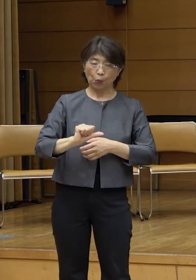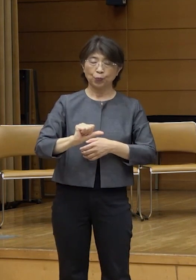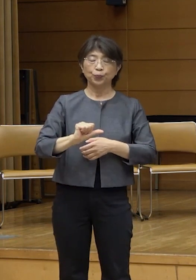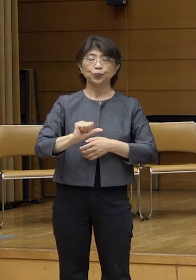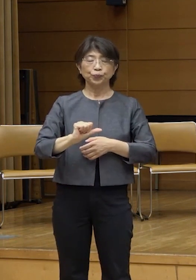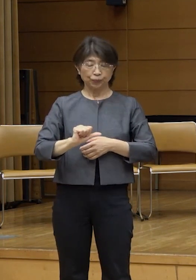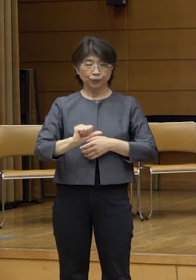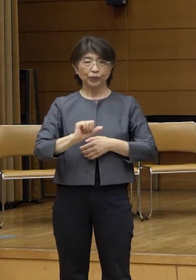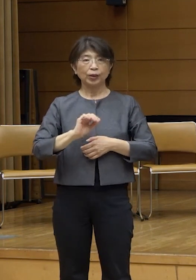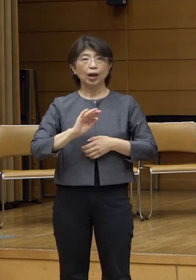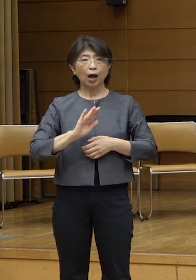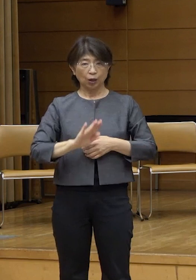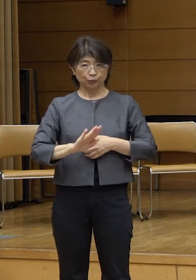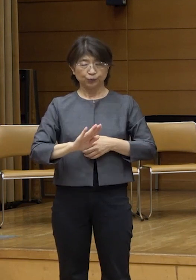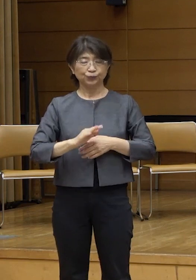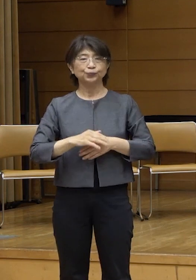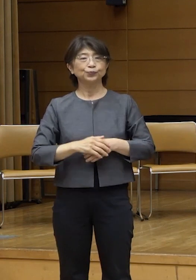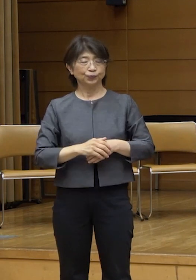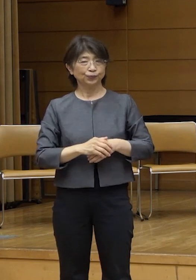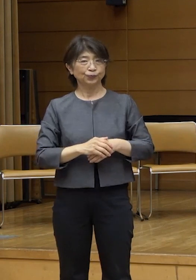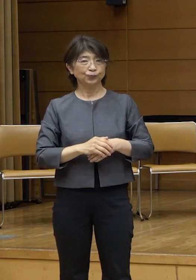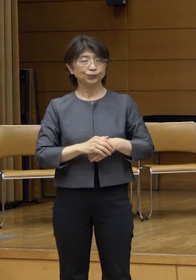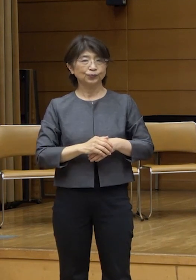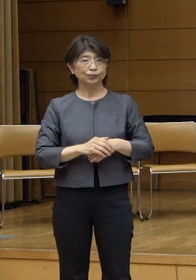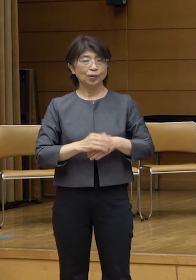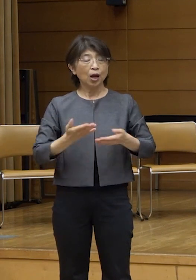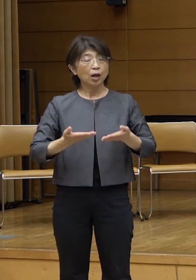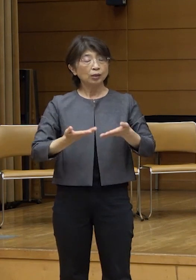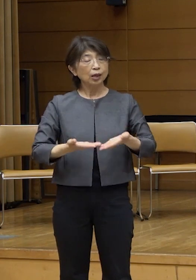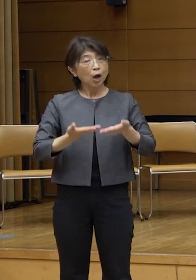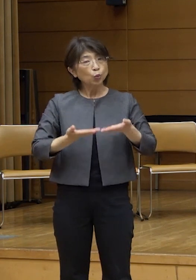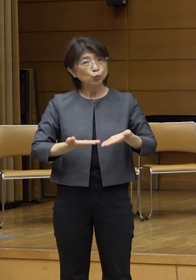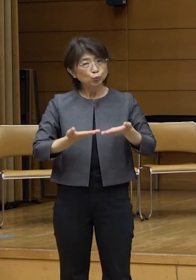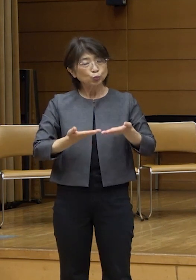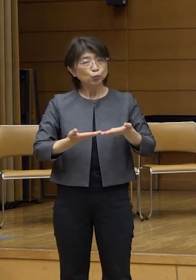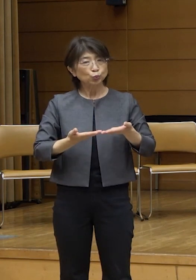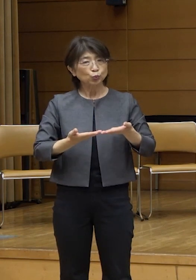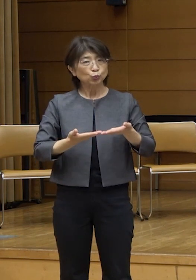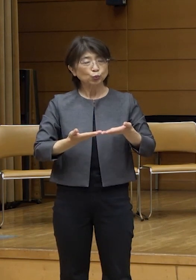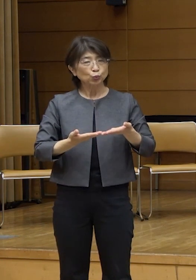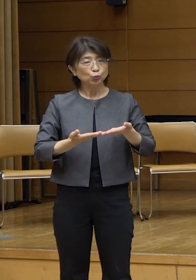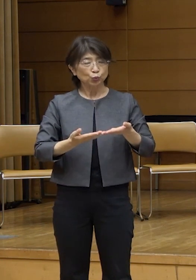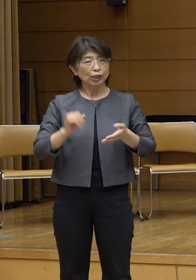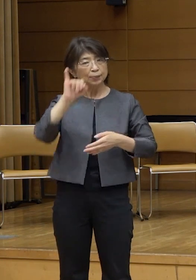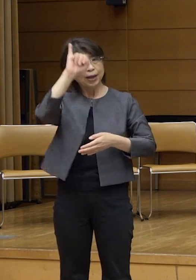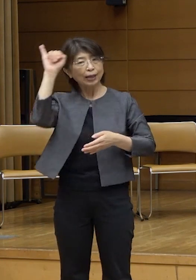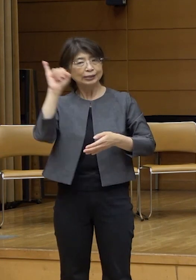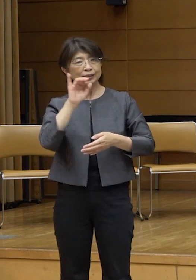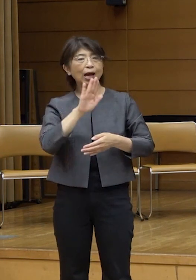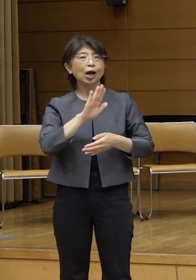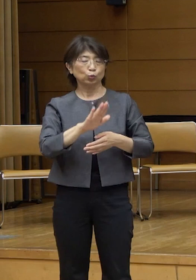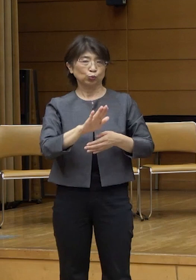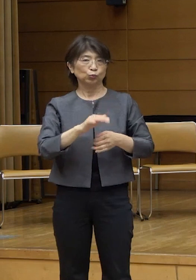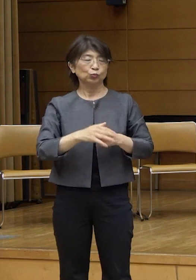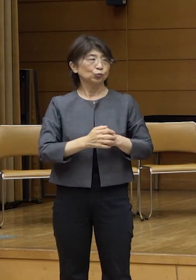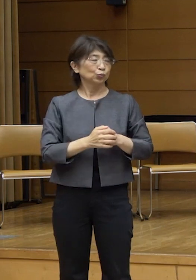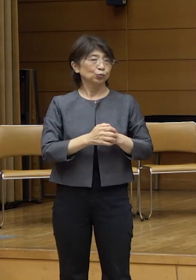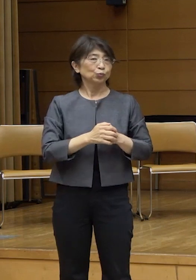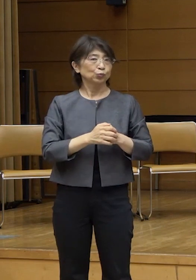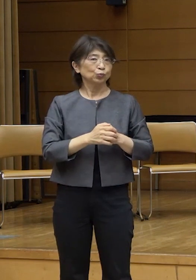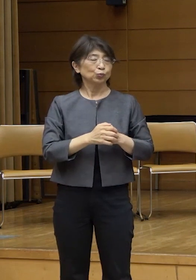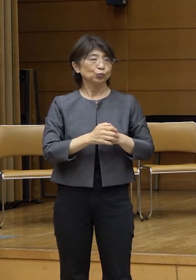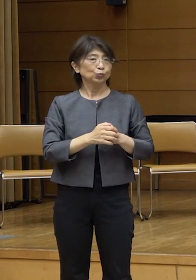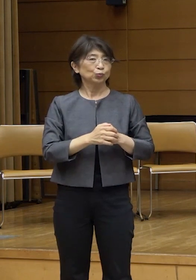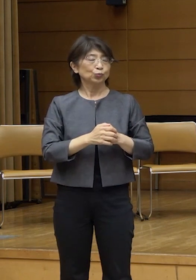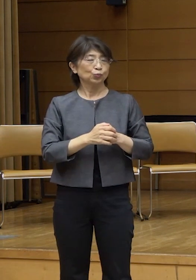に、軽くなったというような印象がよくあるんですよ。よくその5類見ていただくと、もう致死率 100% の病気もあるの、